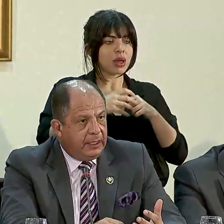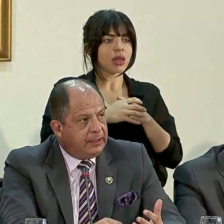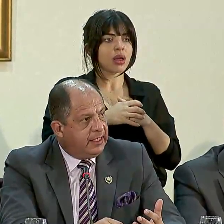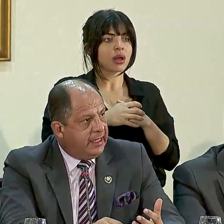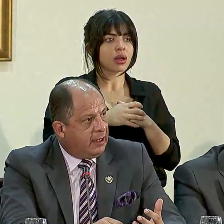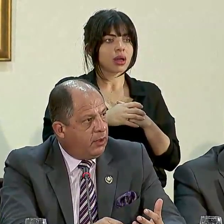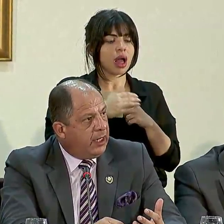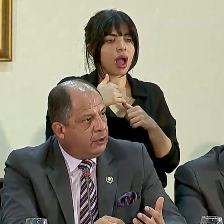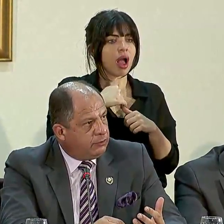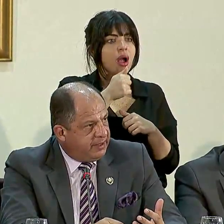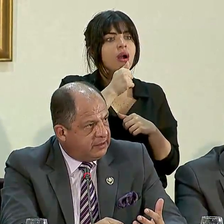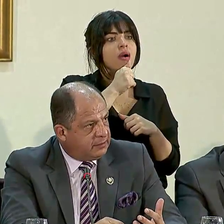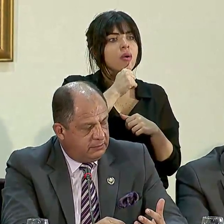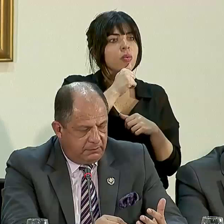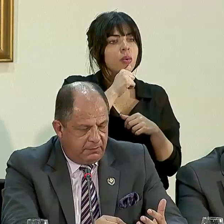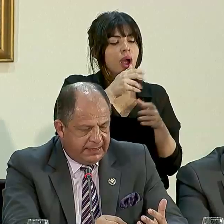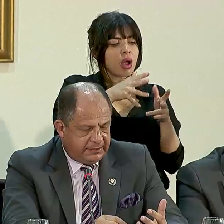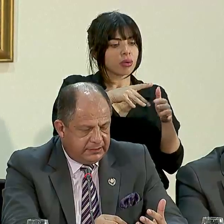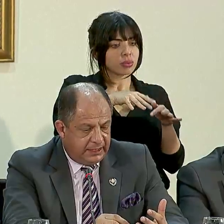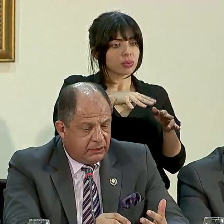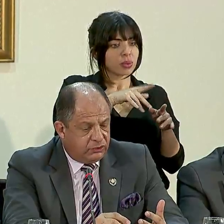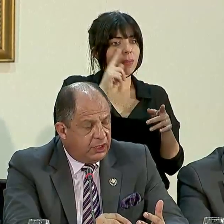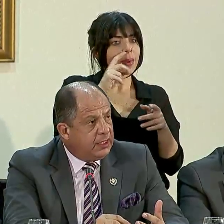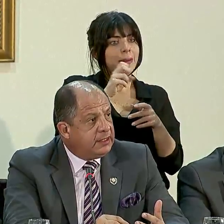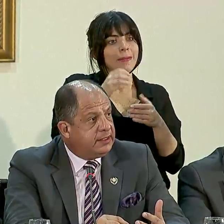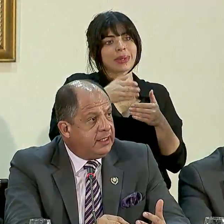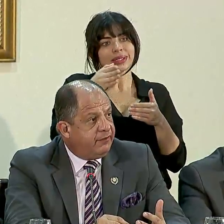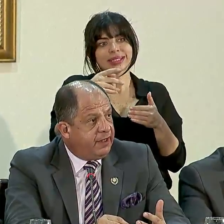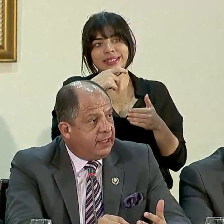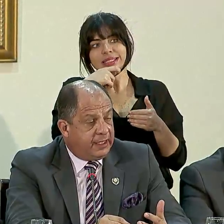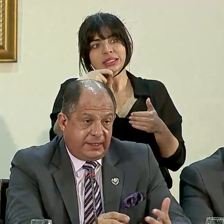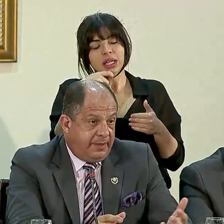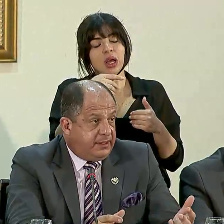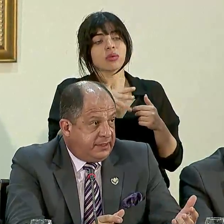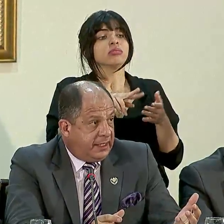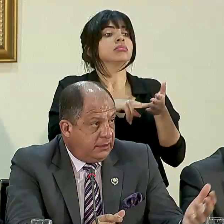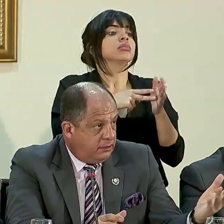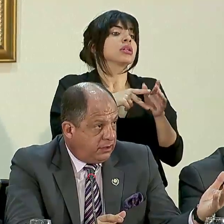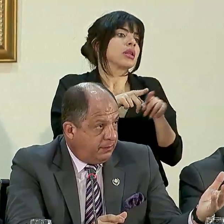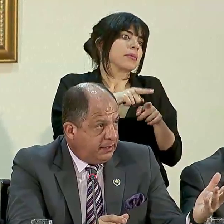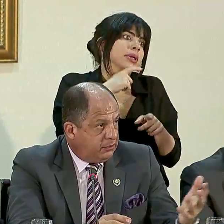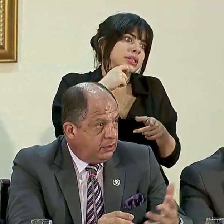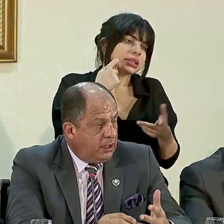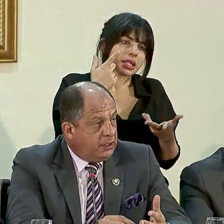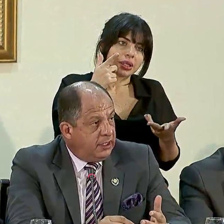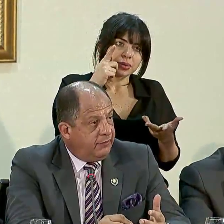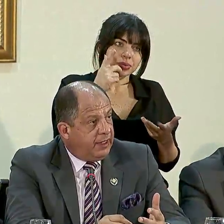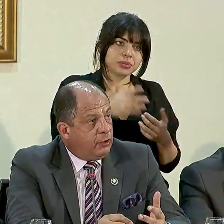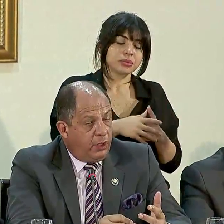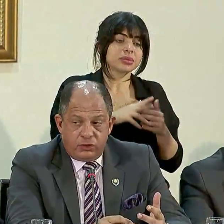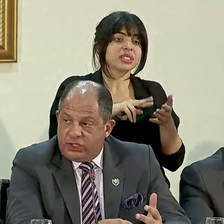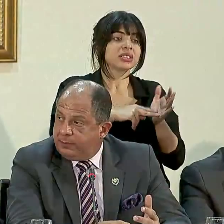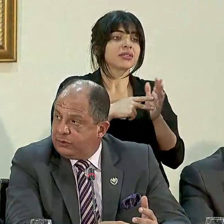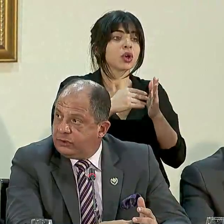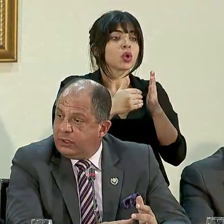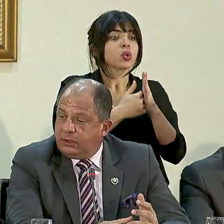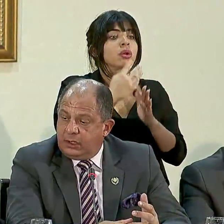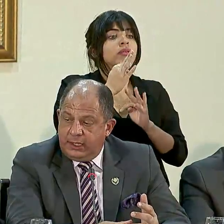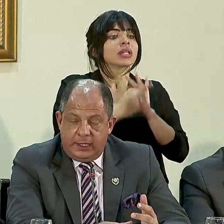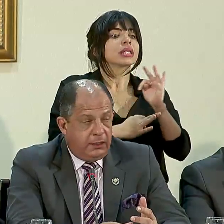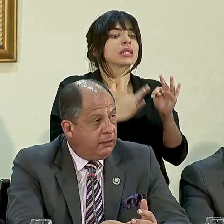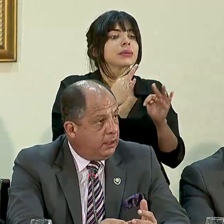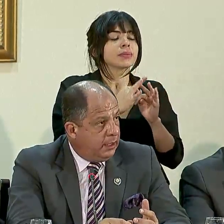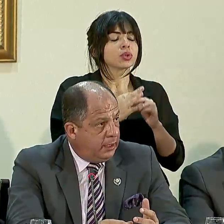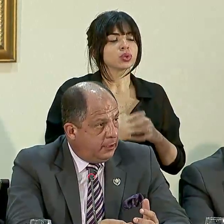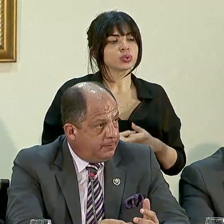pueda tener agua en los meses más secos, significa que también se secan, dicho sea de paso, significa nuevos tipos